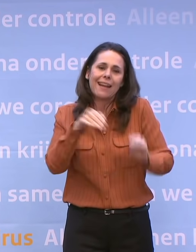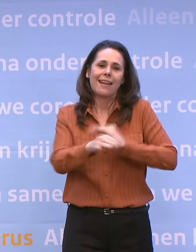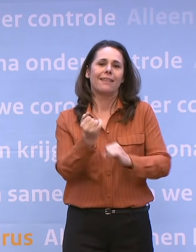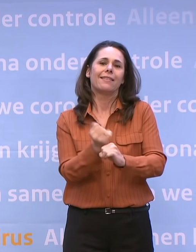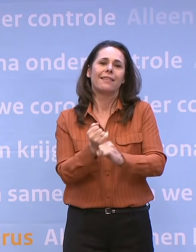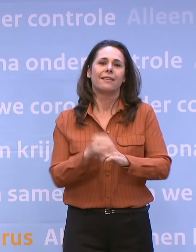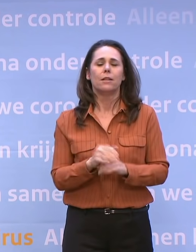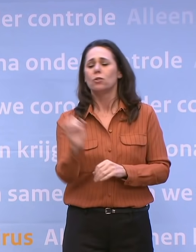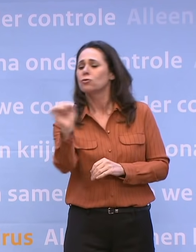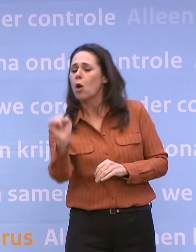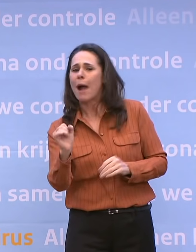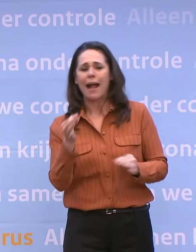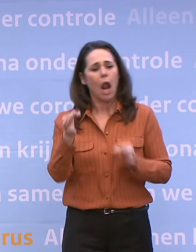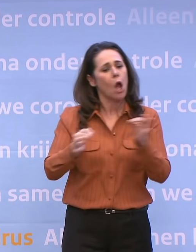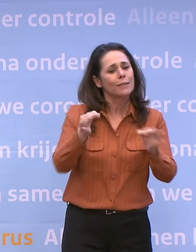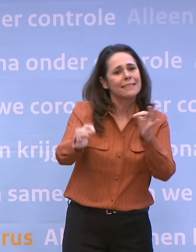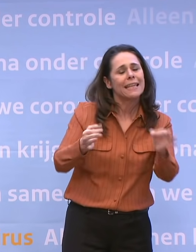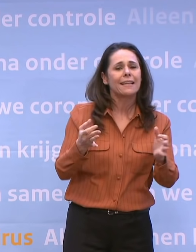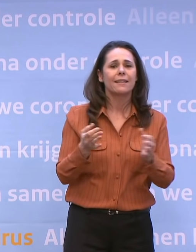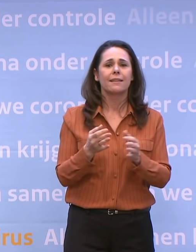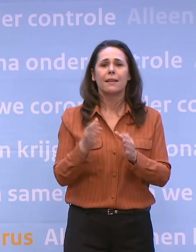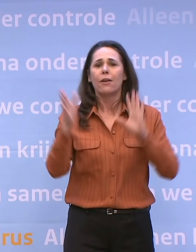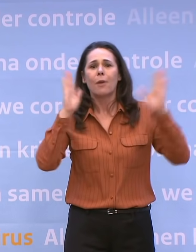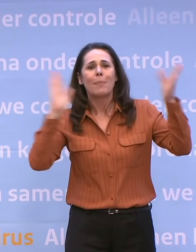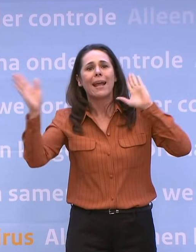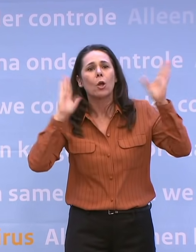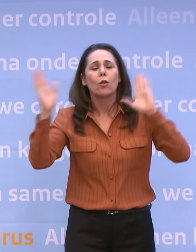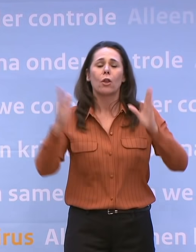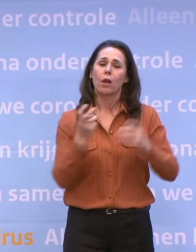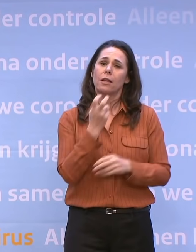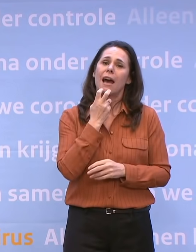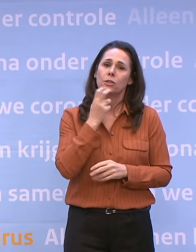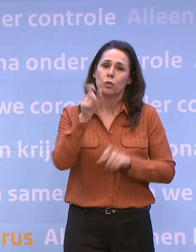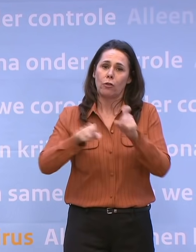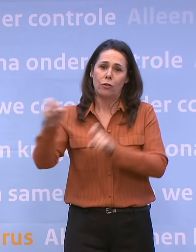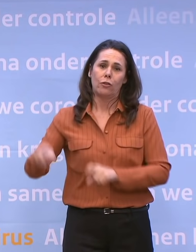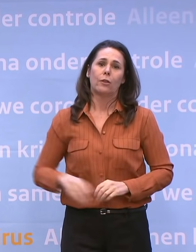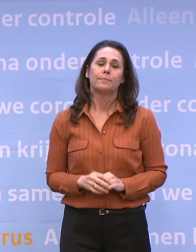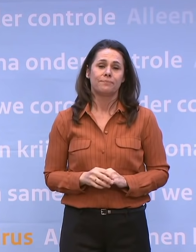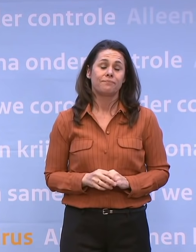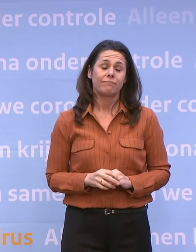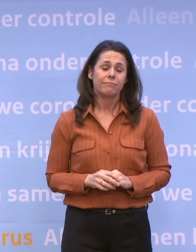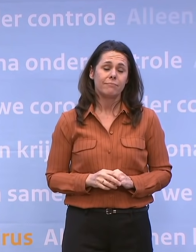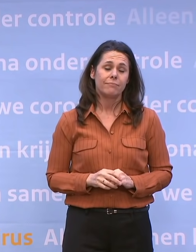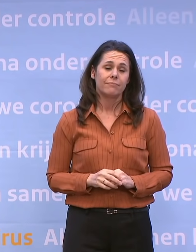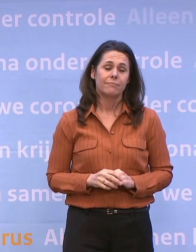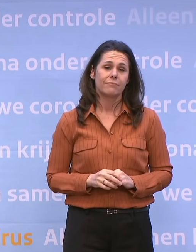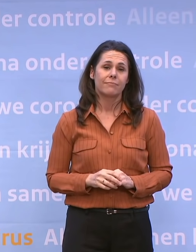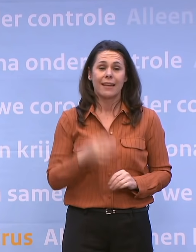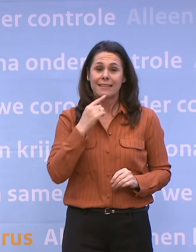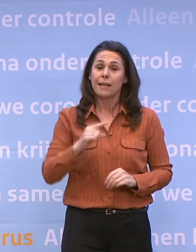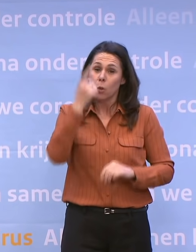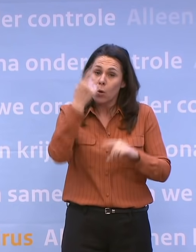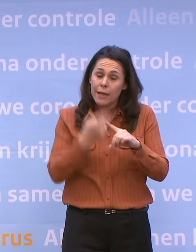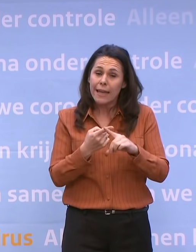Van de schoonmaak, de logistiek, tot en met de verpleegkundigen en de artsen. En ik zeg nog maar een keer,